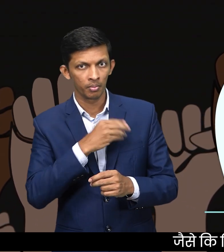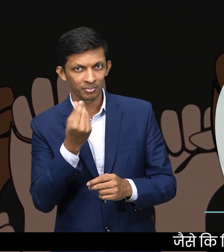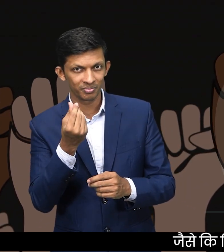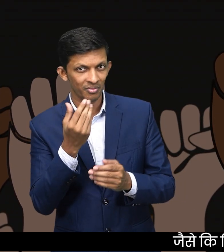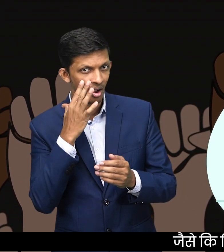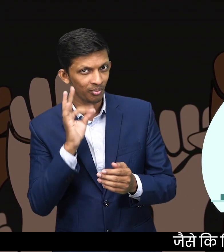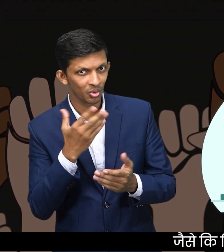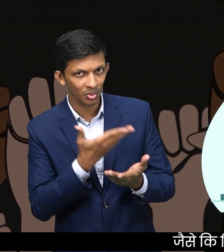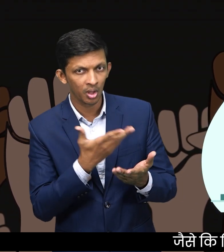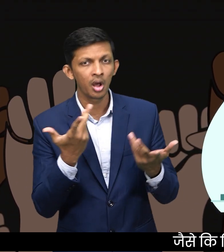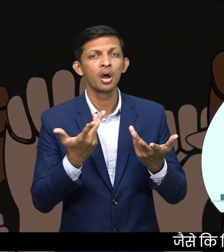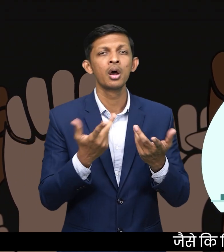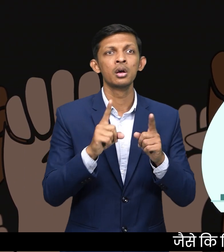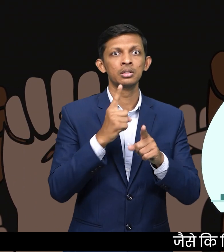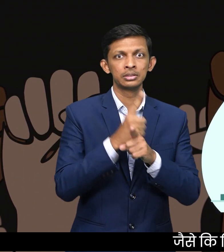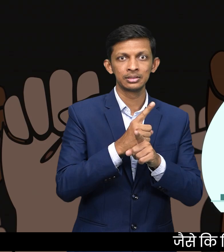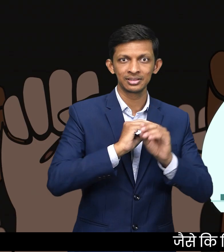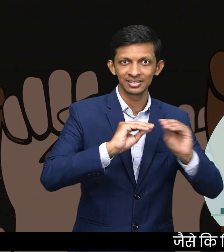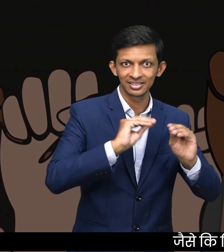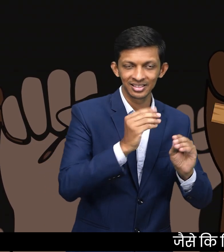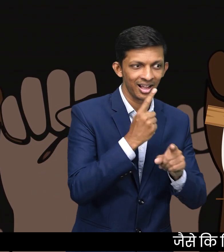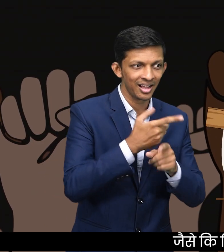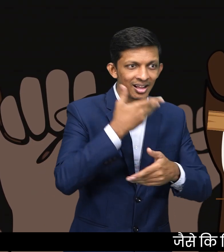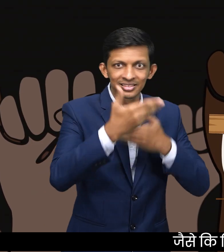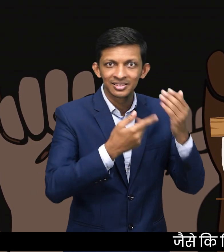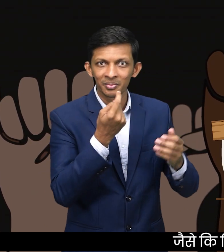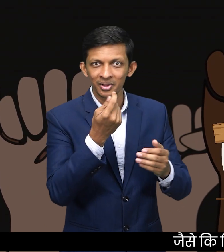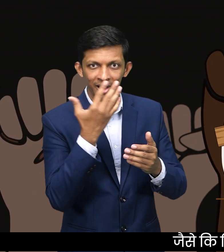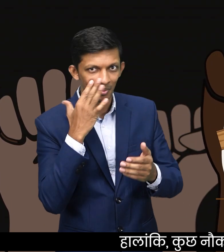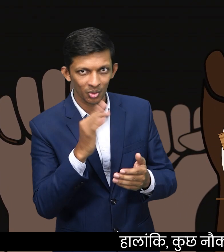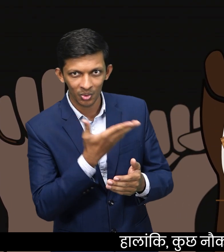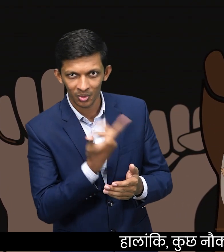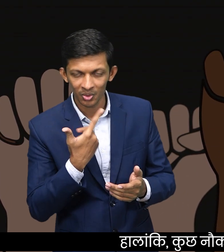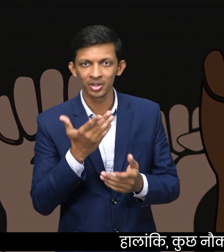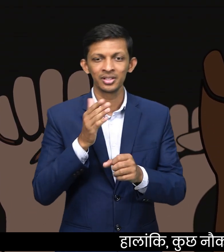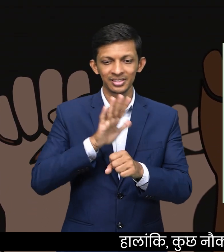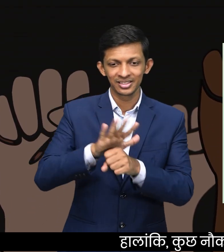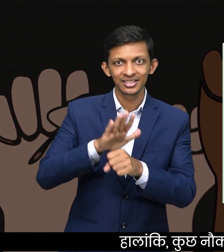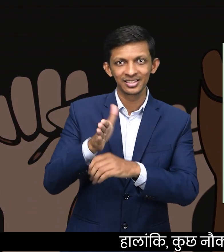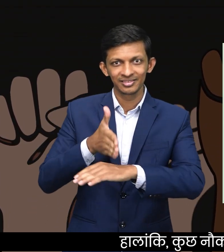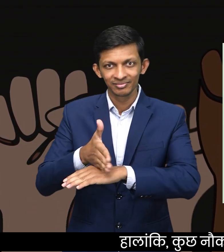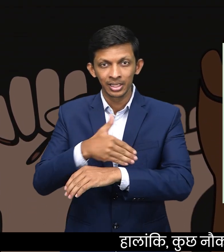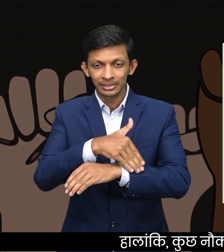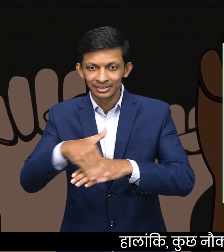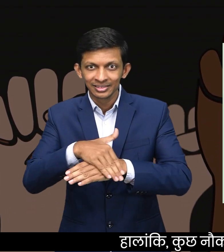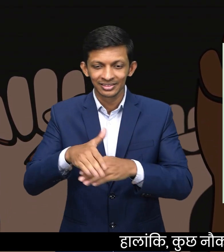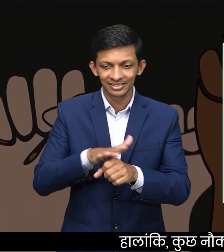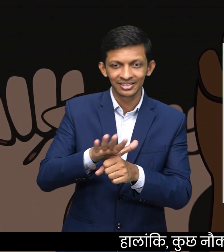जैसे कि शिक्षण, बढ़ाईगिरी और खेती। हालांकि कुछ नौकरियां, जैसे सफाई